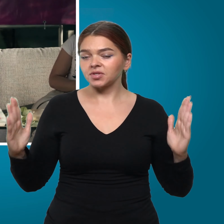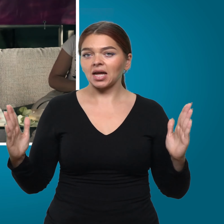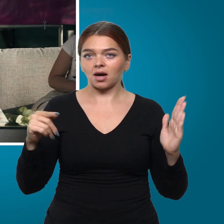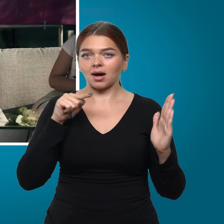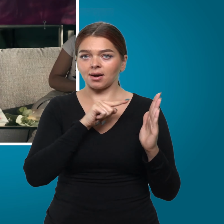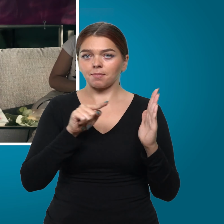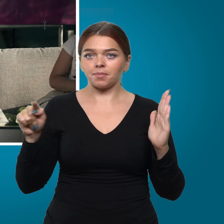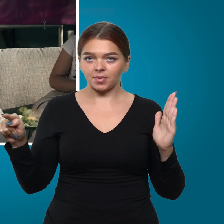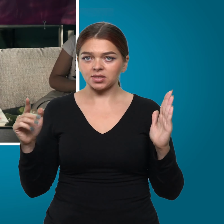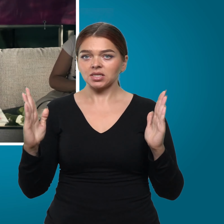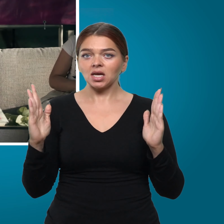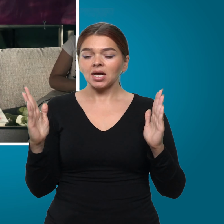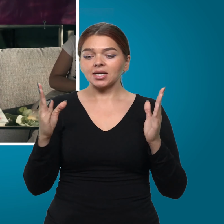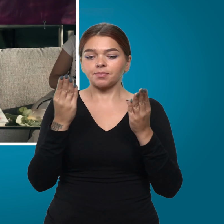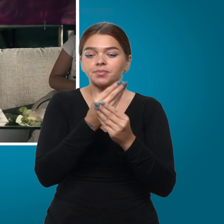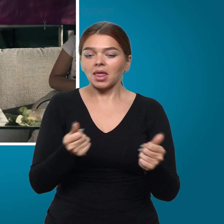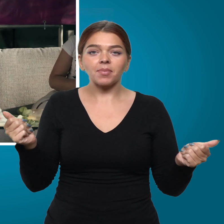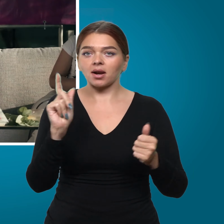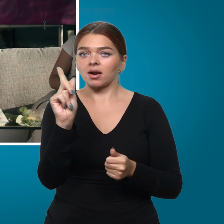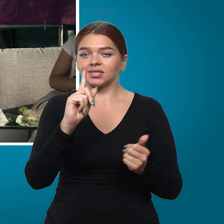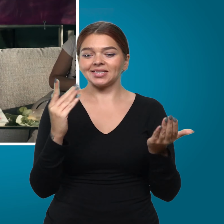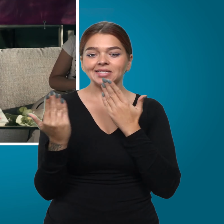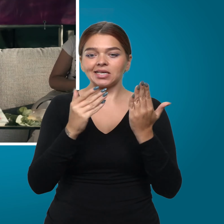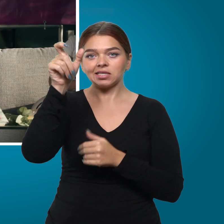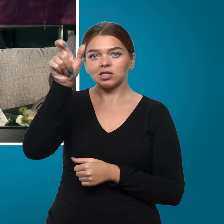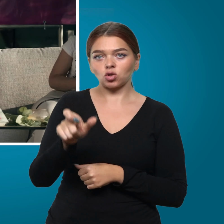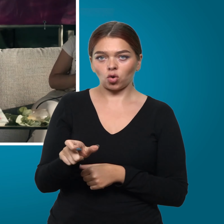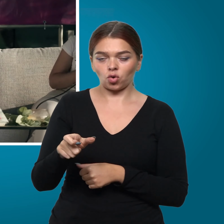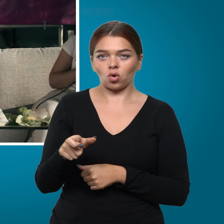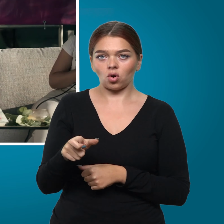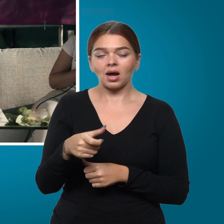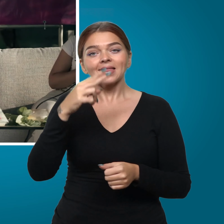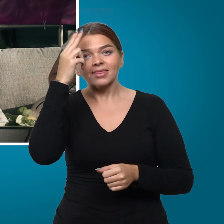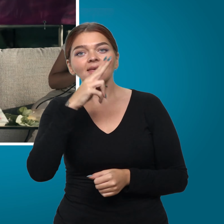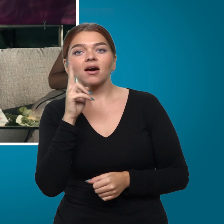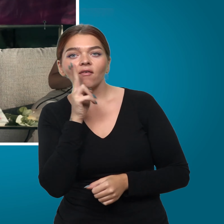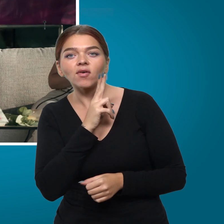ką bibliotekininkai gali padaryti? Kaip mums neprarasti?